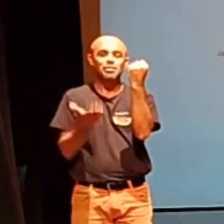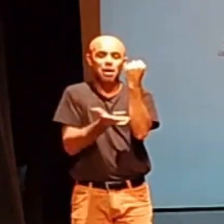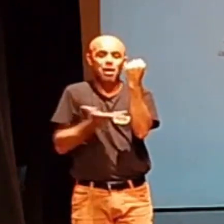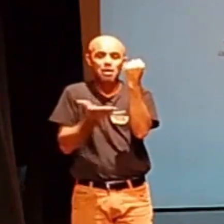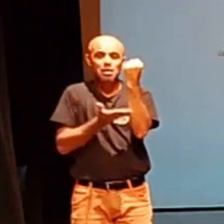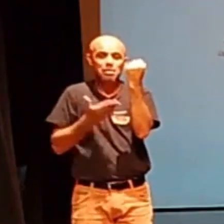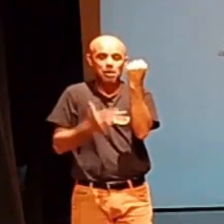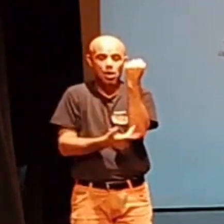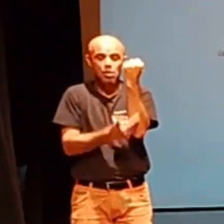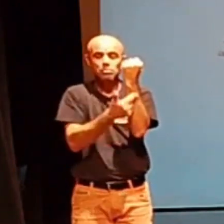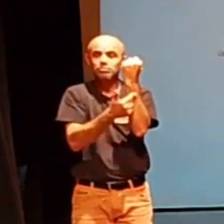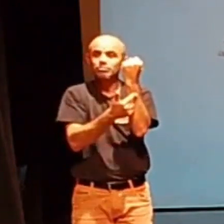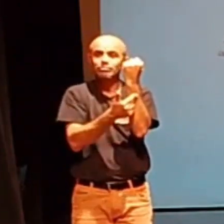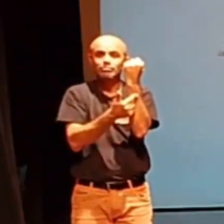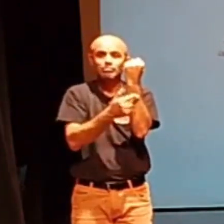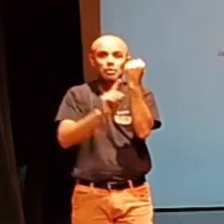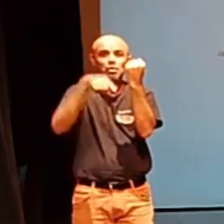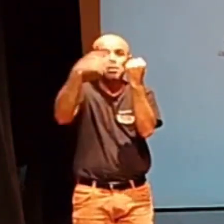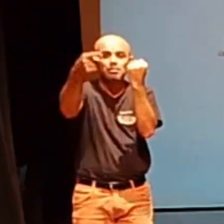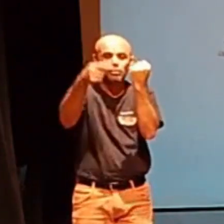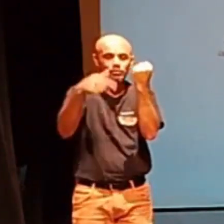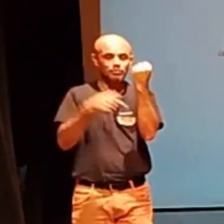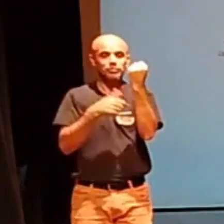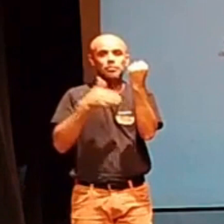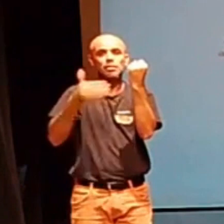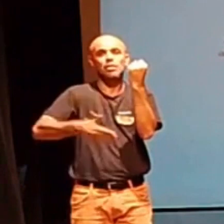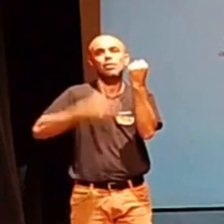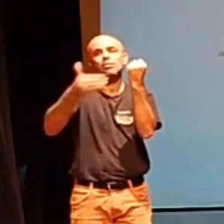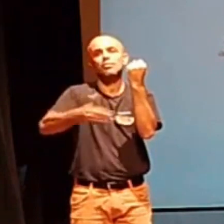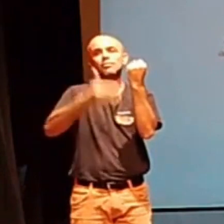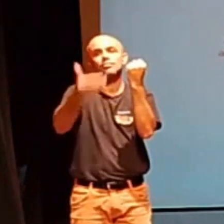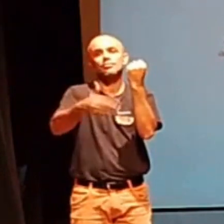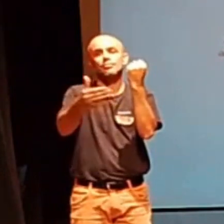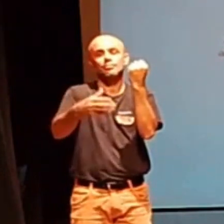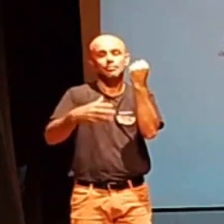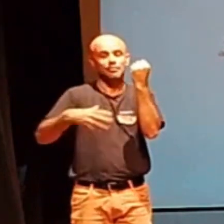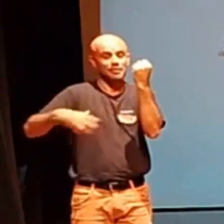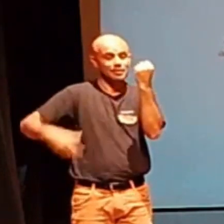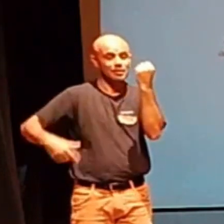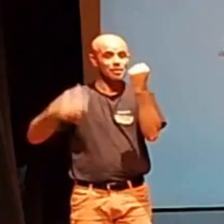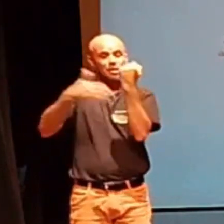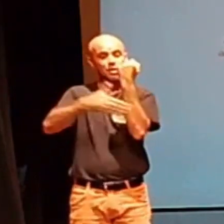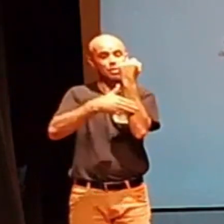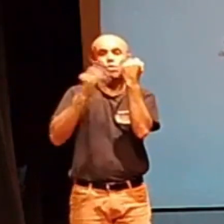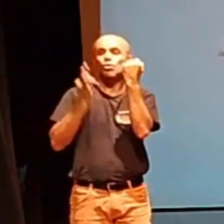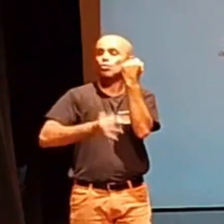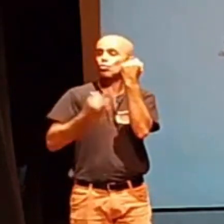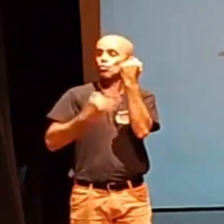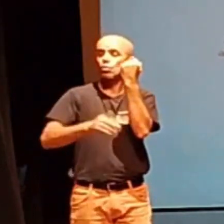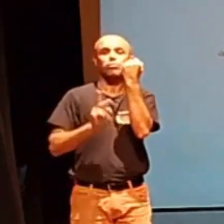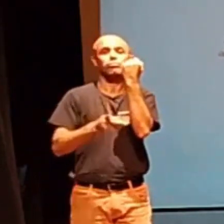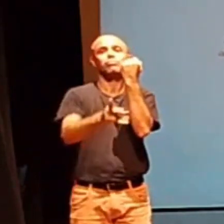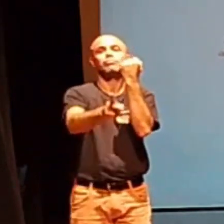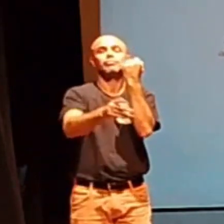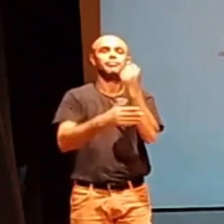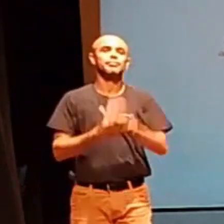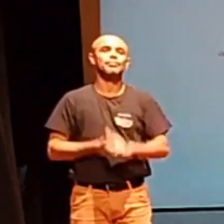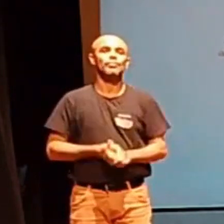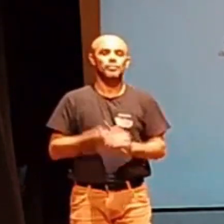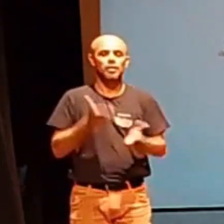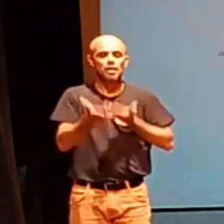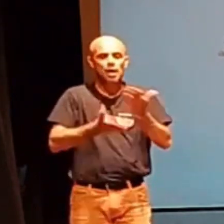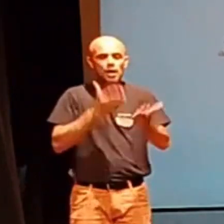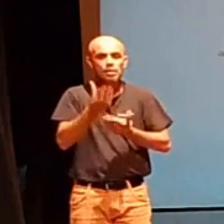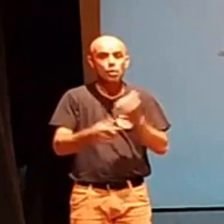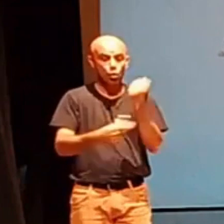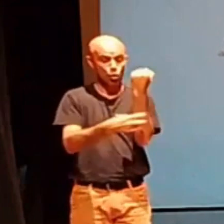nem um pós-operatório, é um paciente que depois de um tempo vai estar sentindo dor lombar novamente. Por quê? A gente tratou